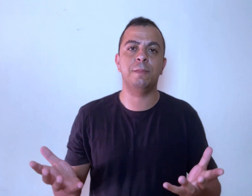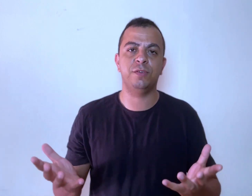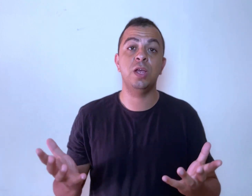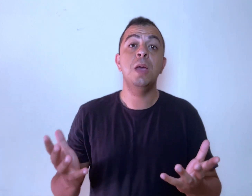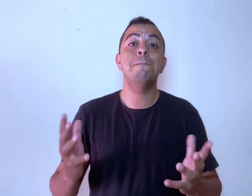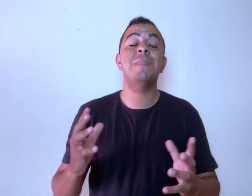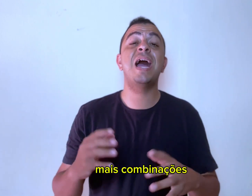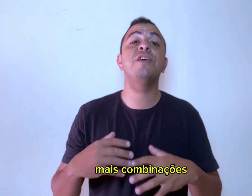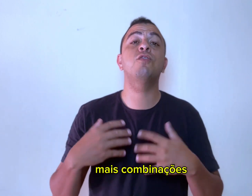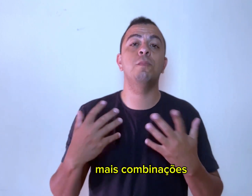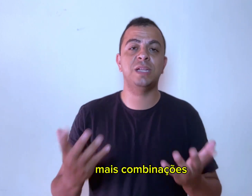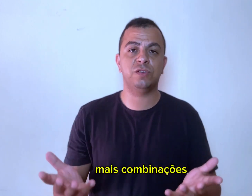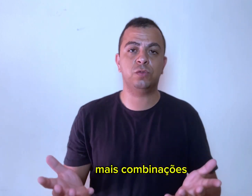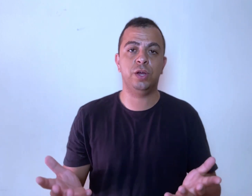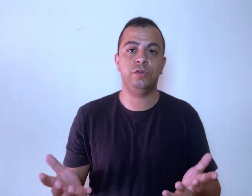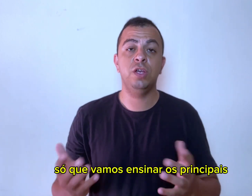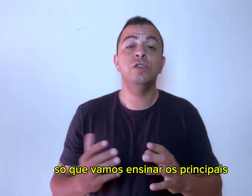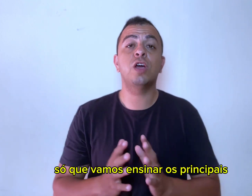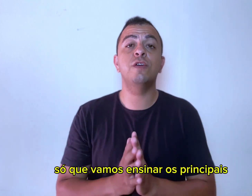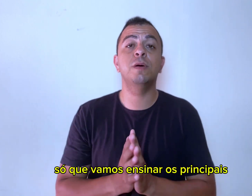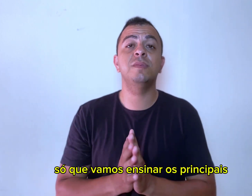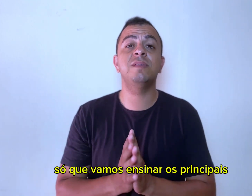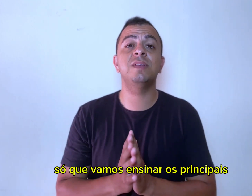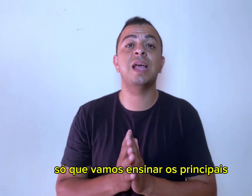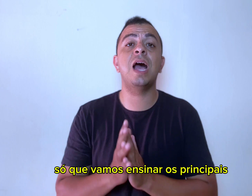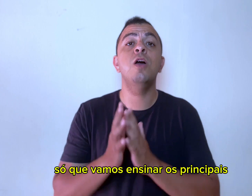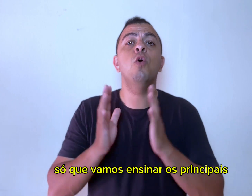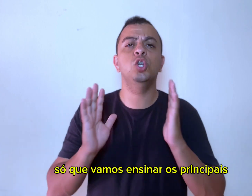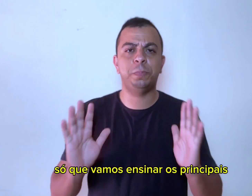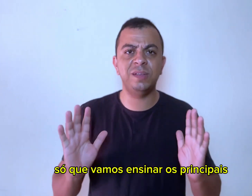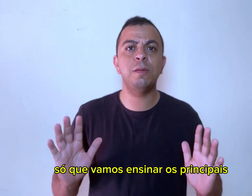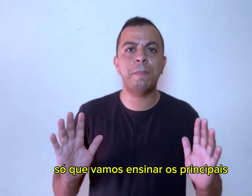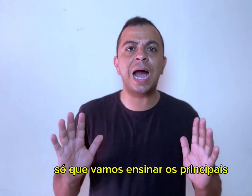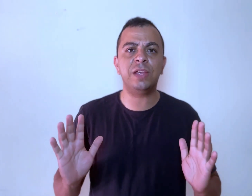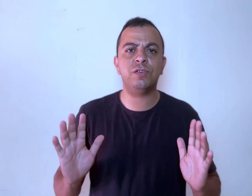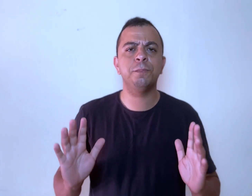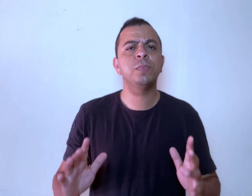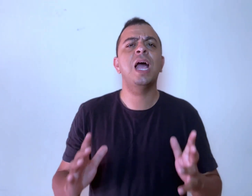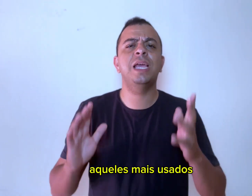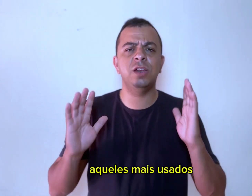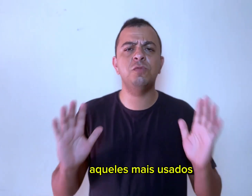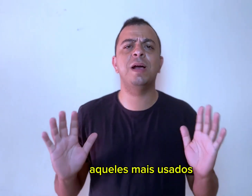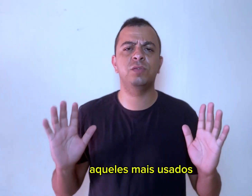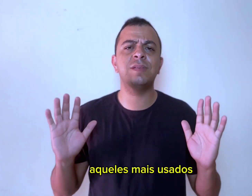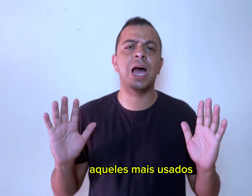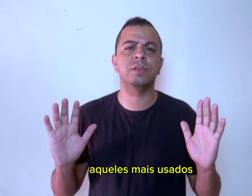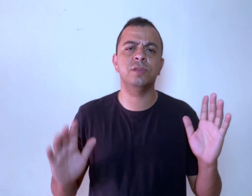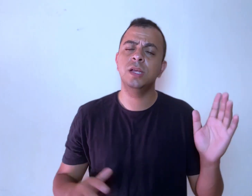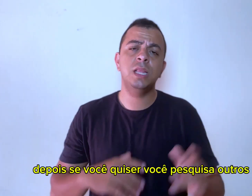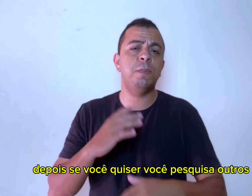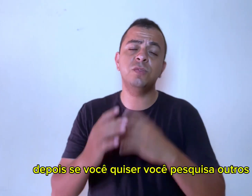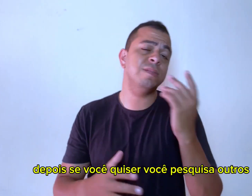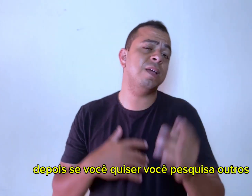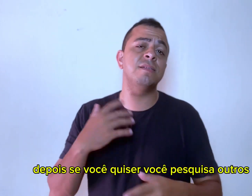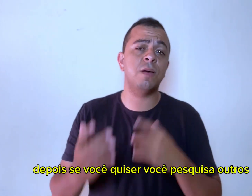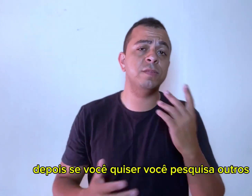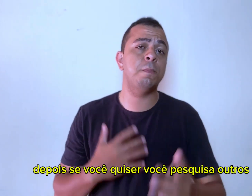sistemas, mais combinações. Só que vamos ensinar os principais, aqueles mais usados. Depois, se você quiser, você